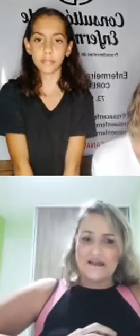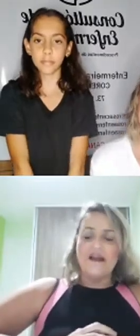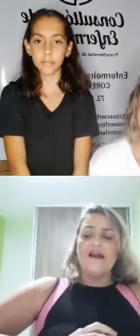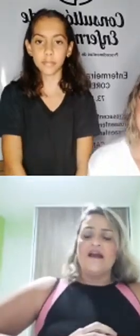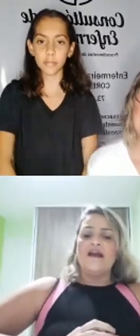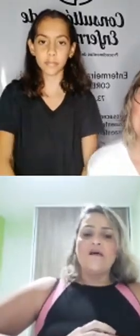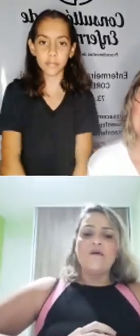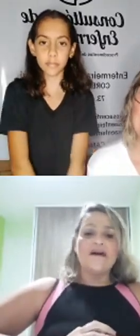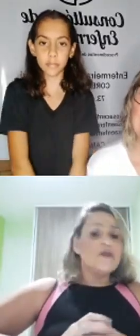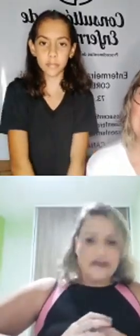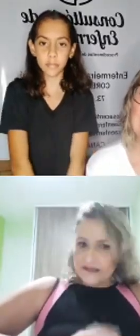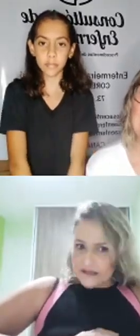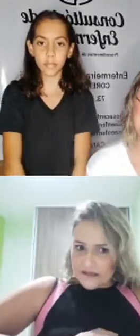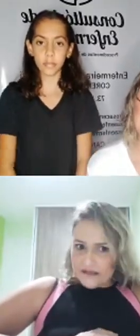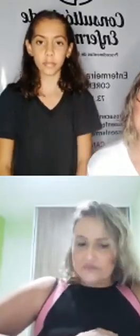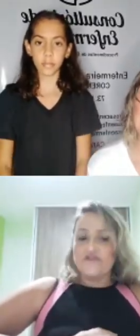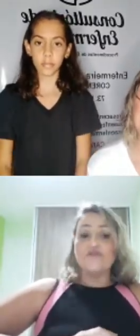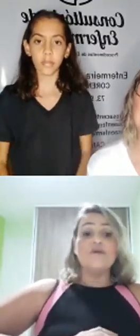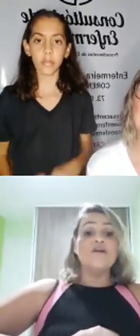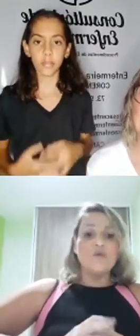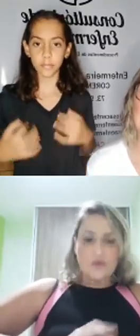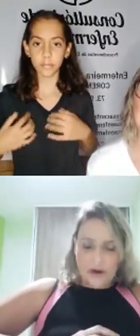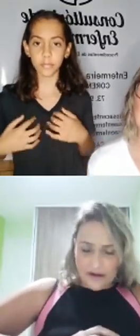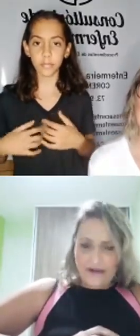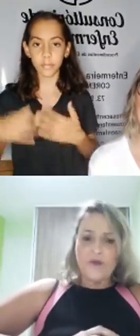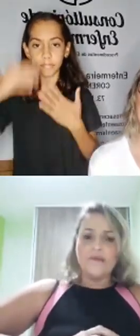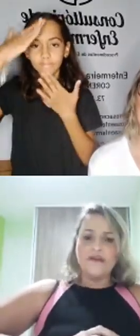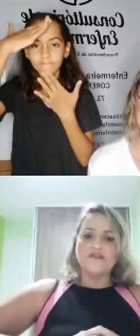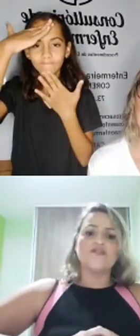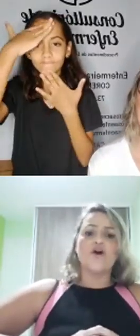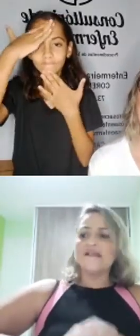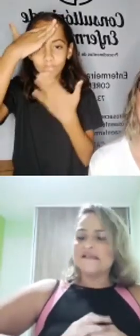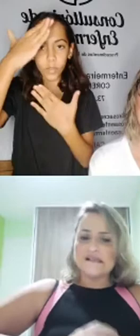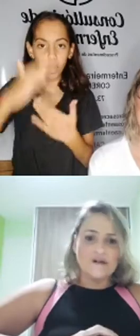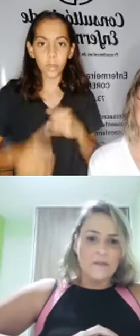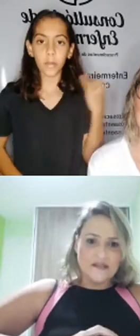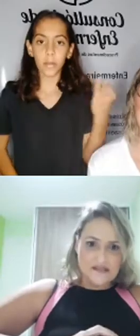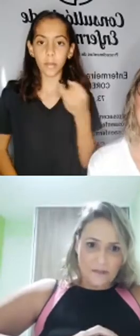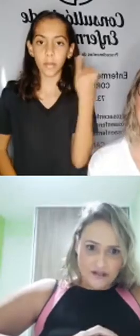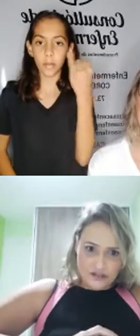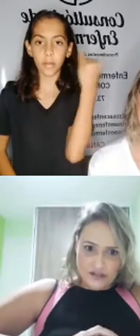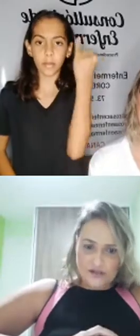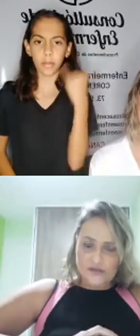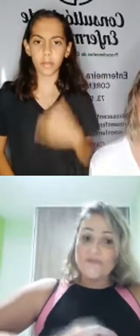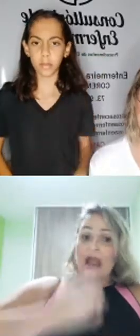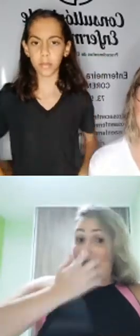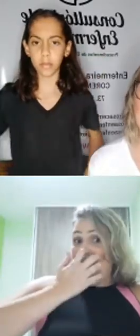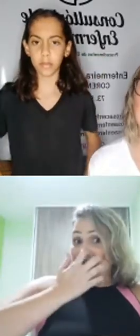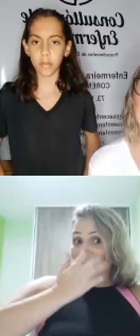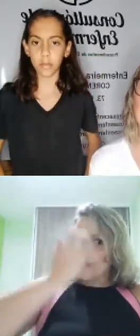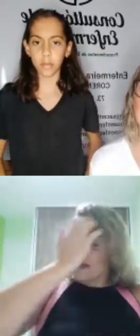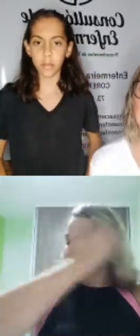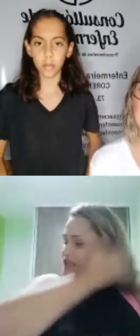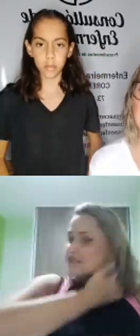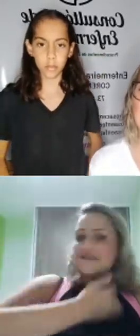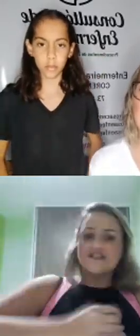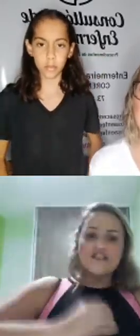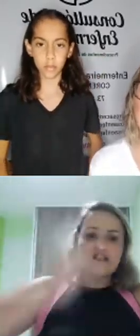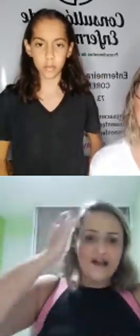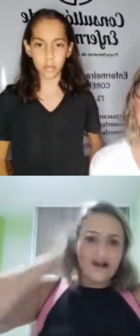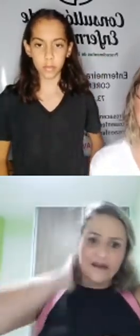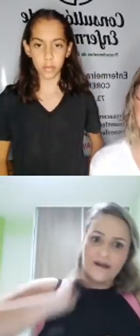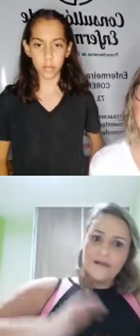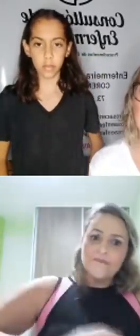assim, eu que agradeço. Foi uma honra, realmente, de coração, participar disso. Acho que a presença